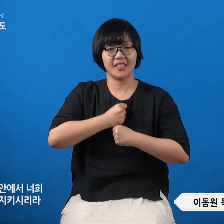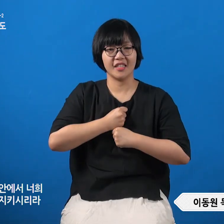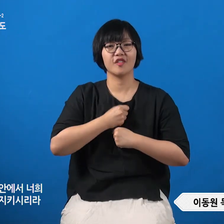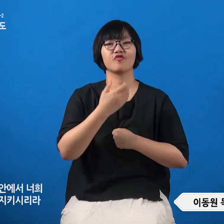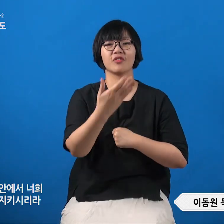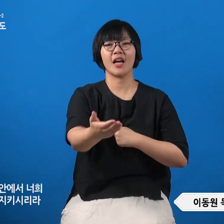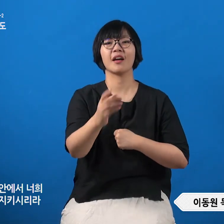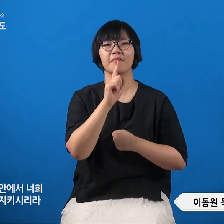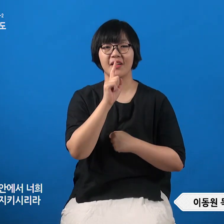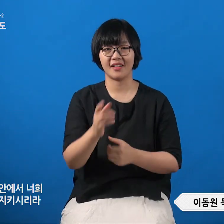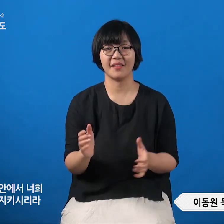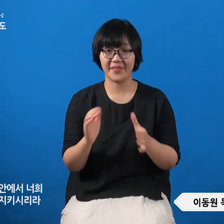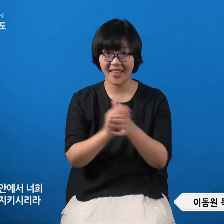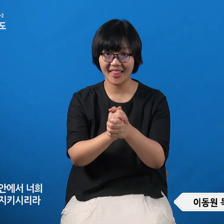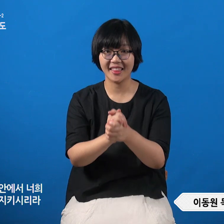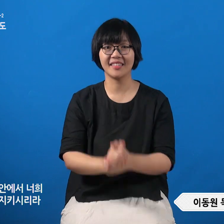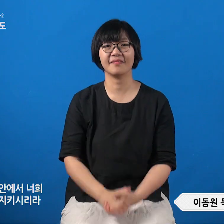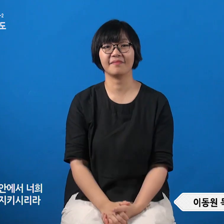지키시리라. 아멘.